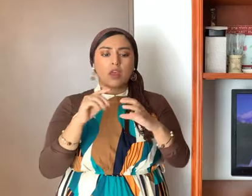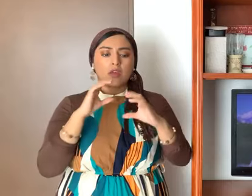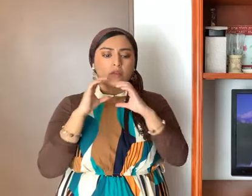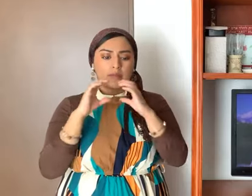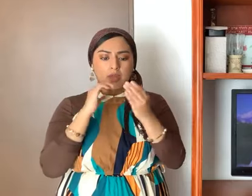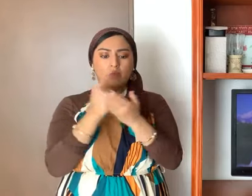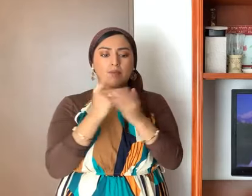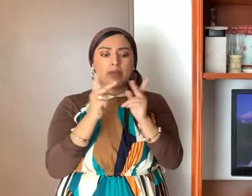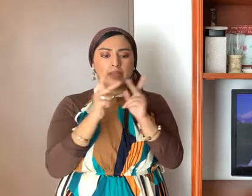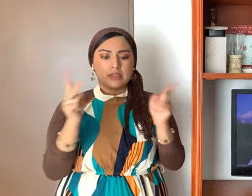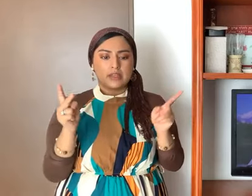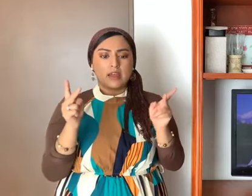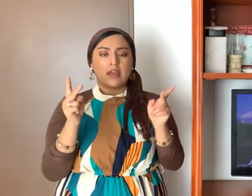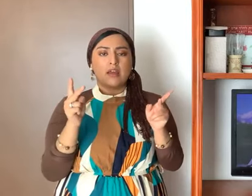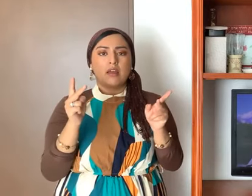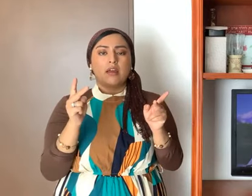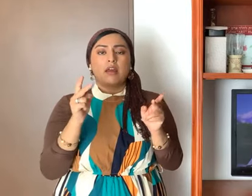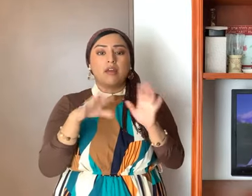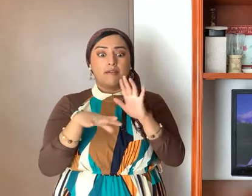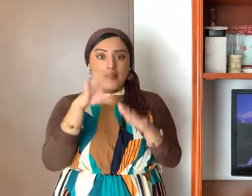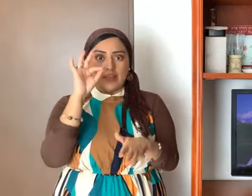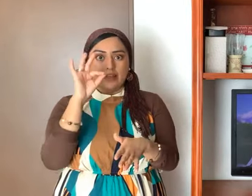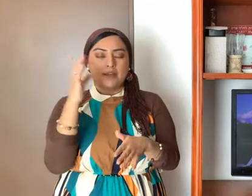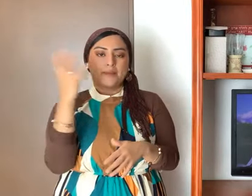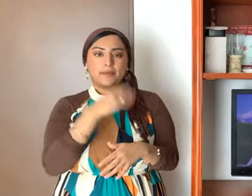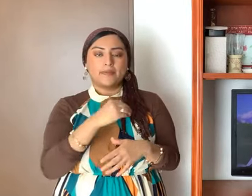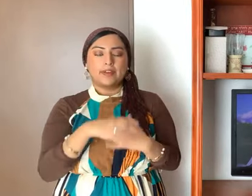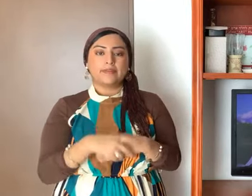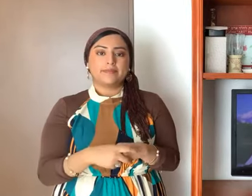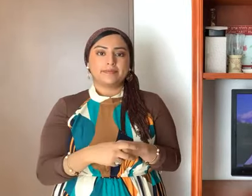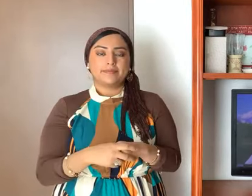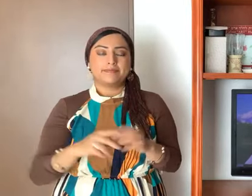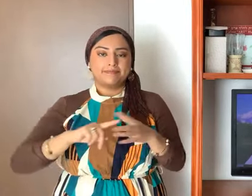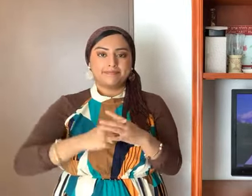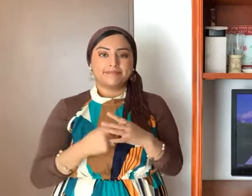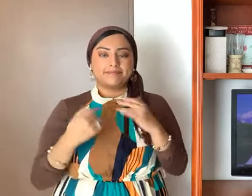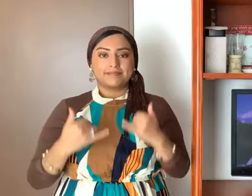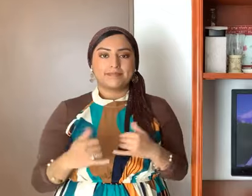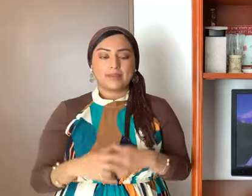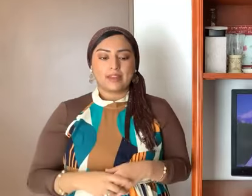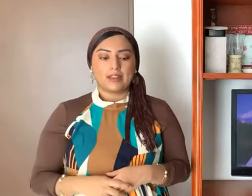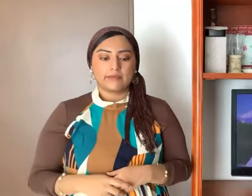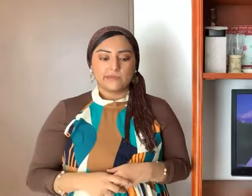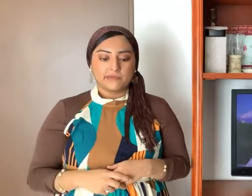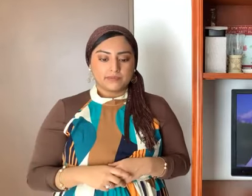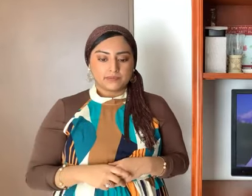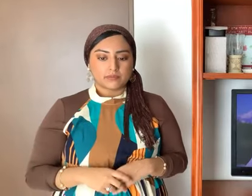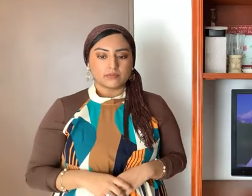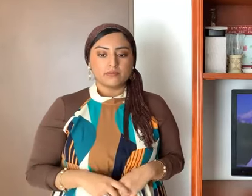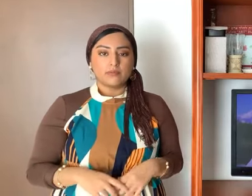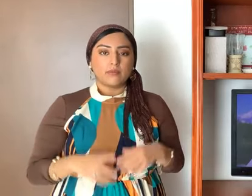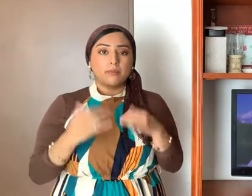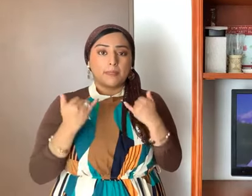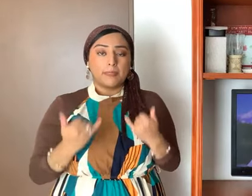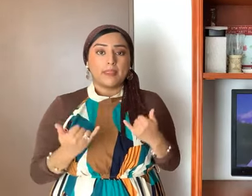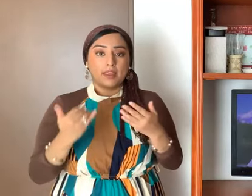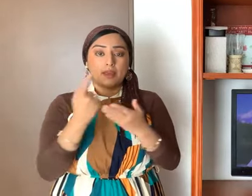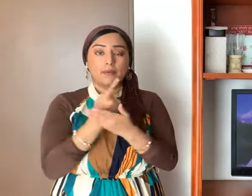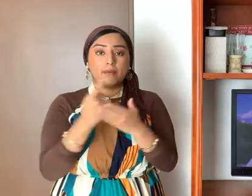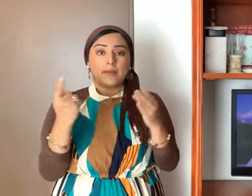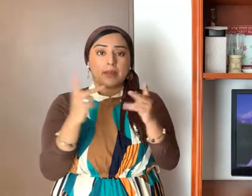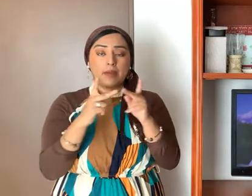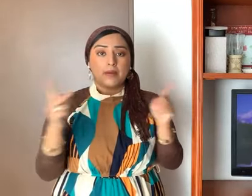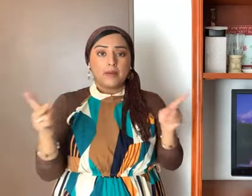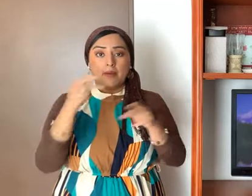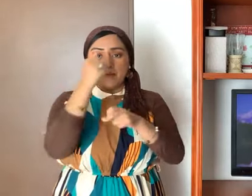parashá Lech Lecha y lo van a encontrar y está muy bonito. Así que vamos a empezar. En esta parashá, amados